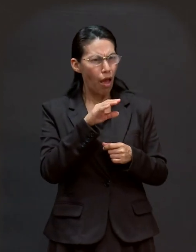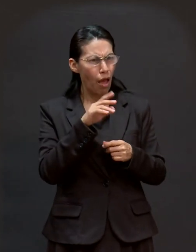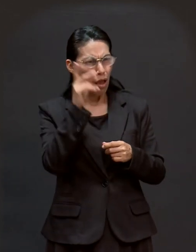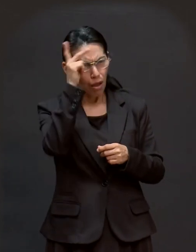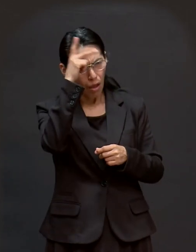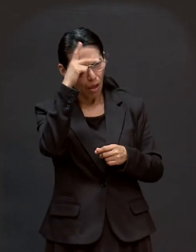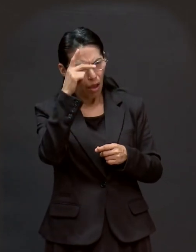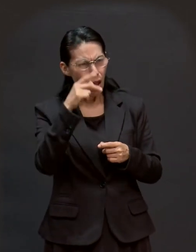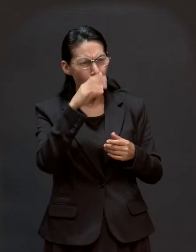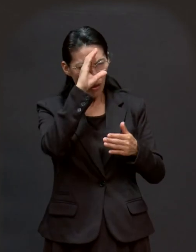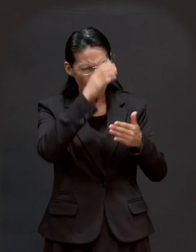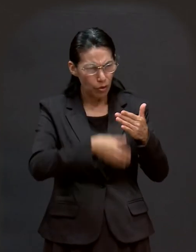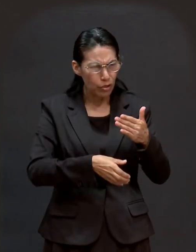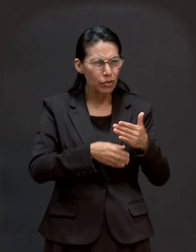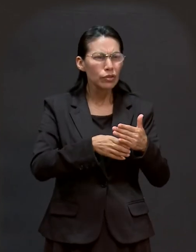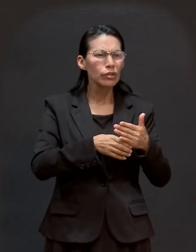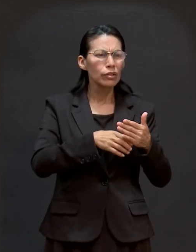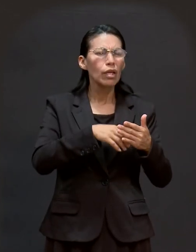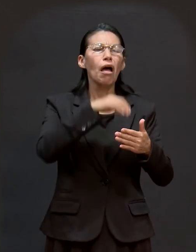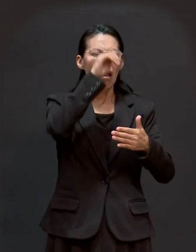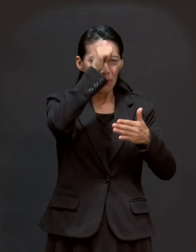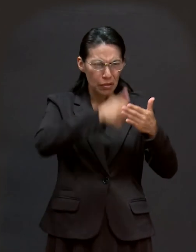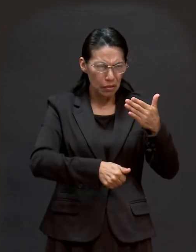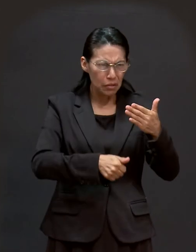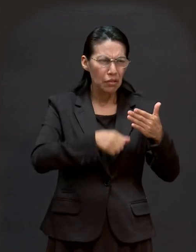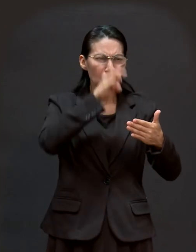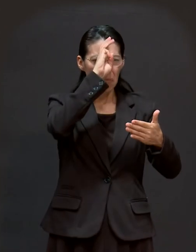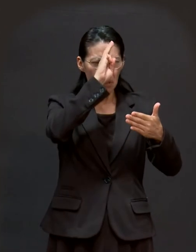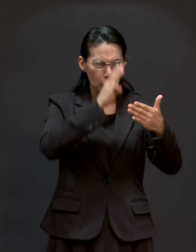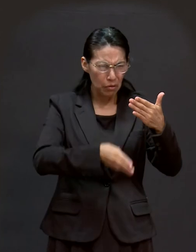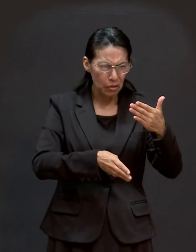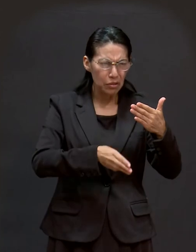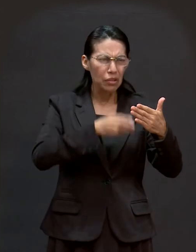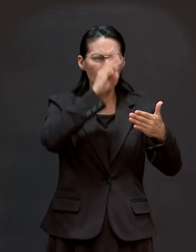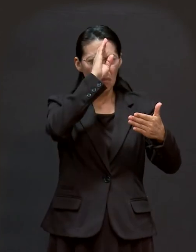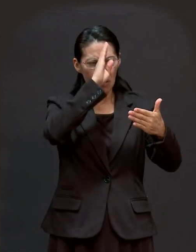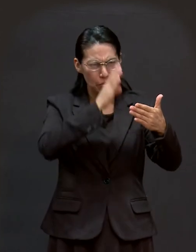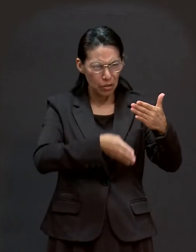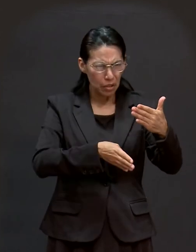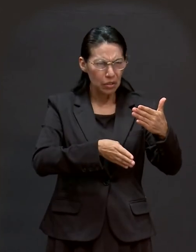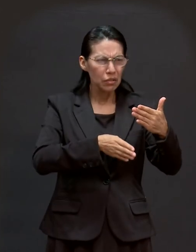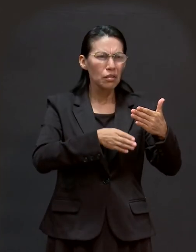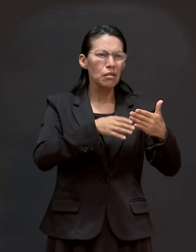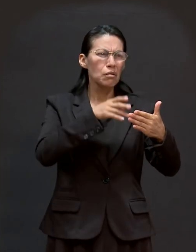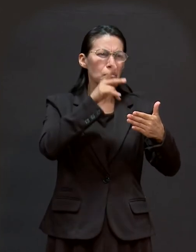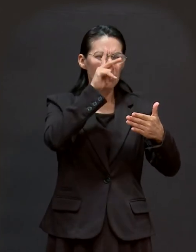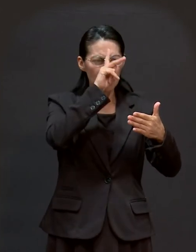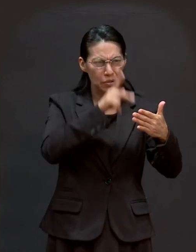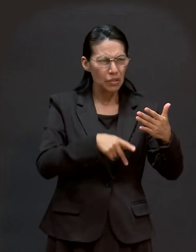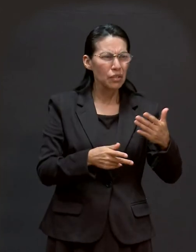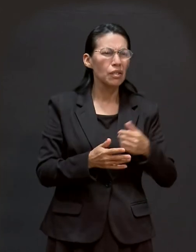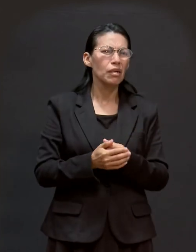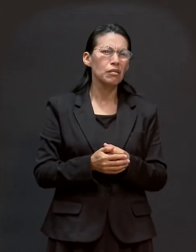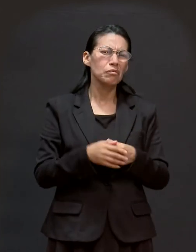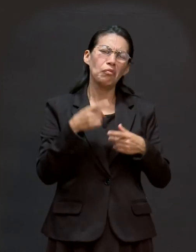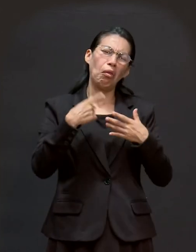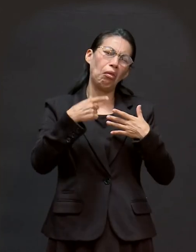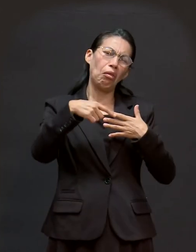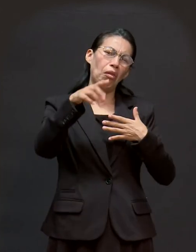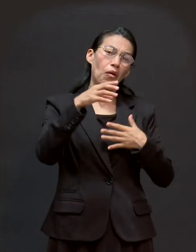hay capellanes católicos adventista alcistas metodistas y bautistas